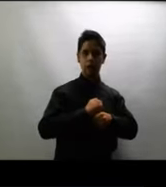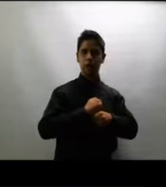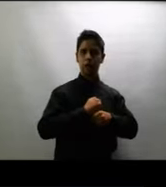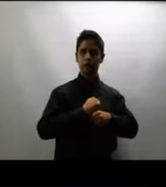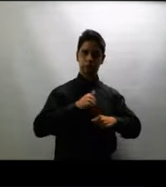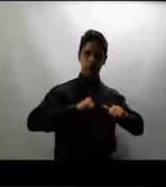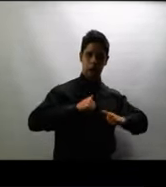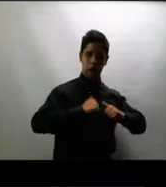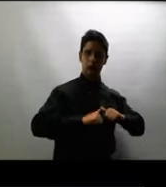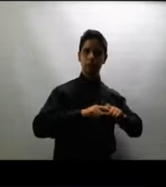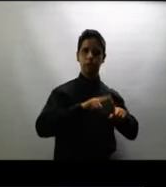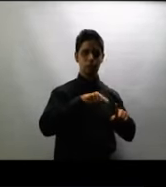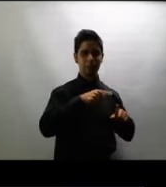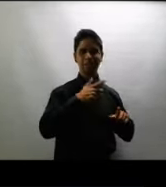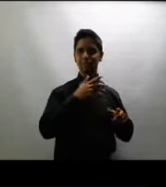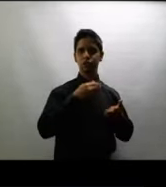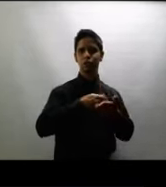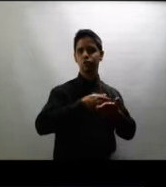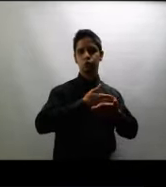agenda mental no es muy buena.